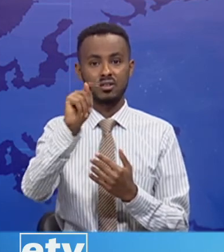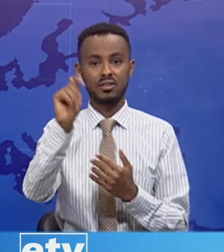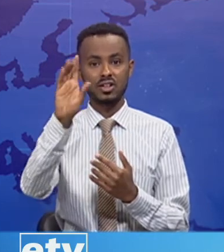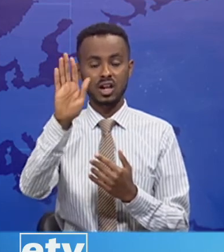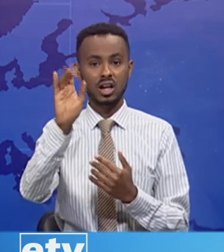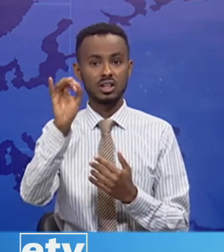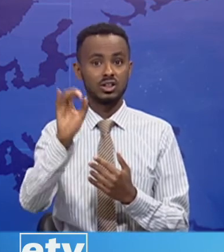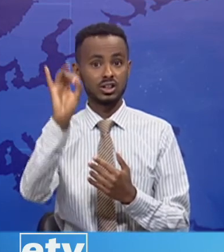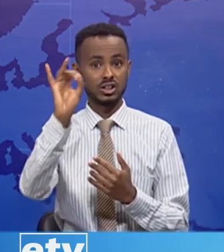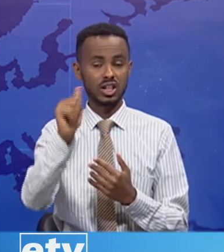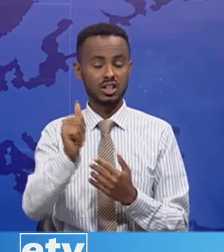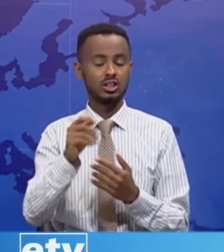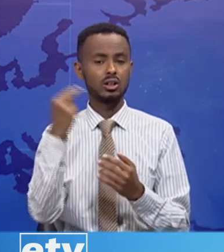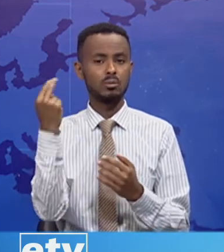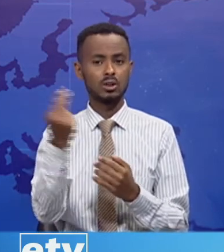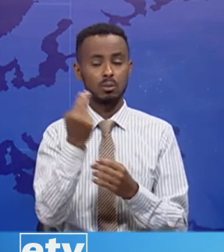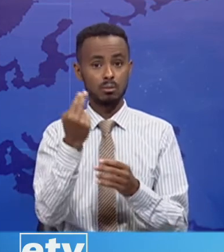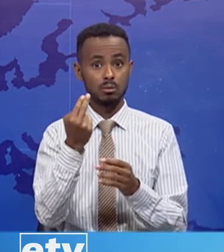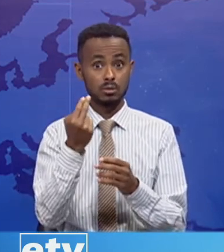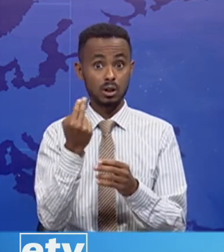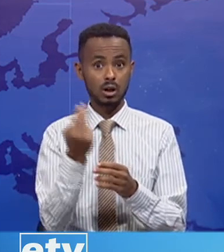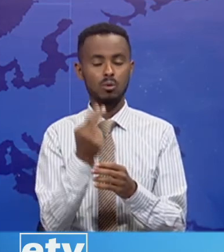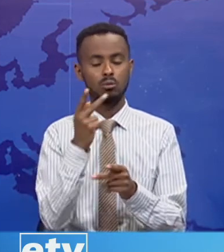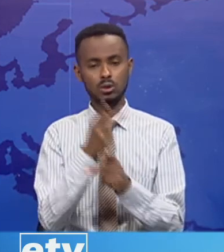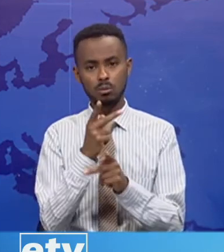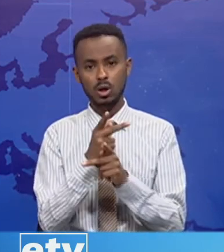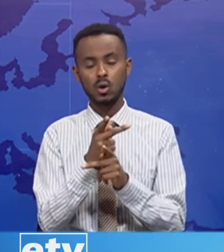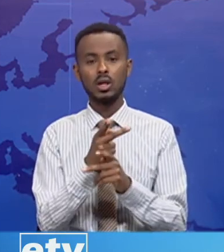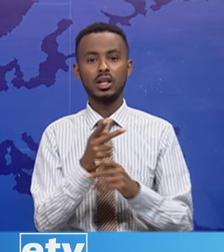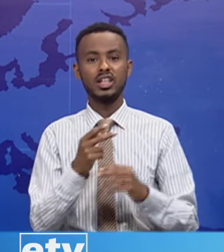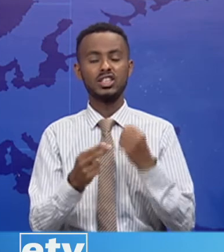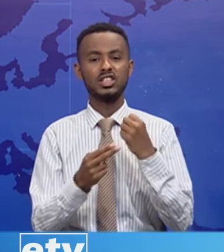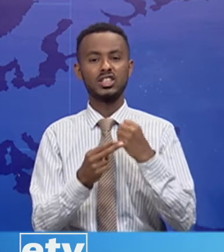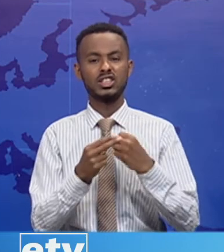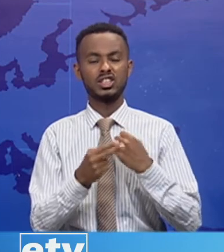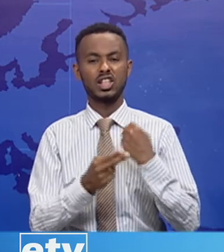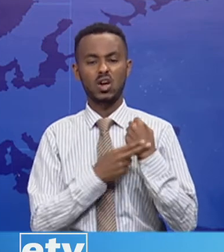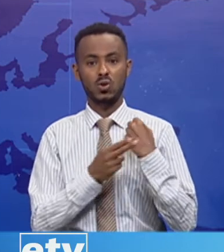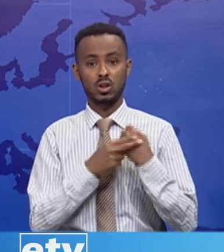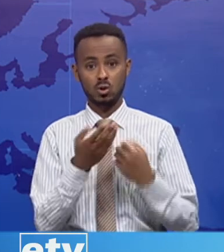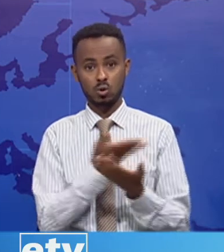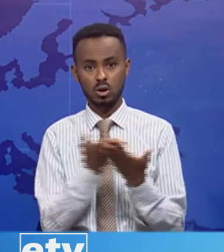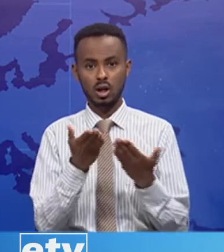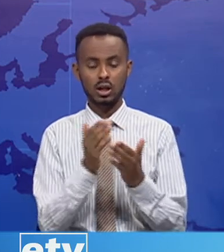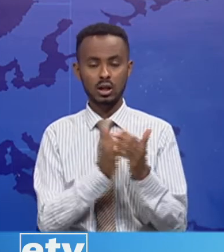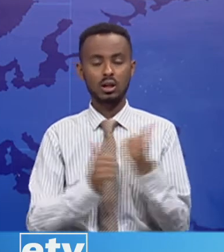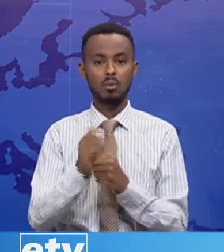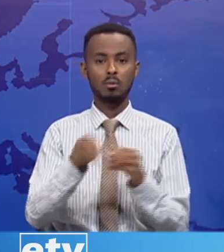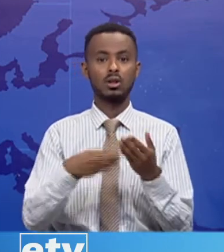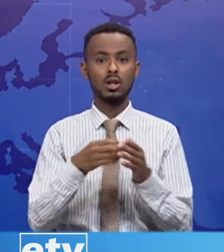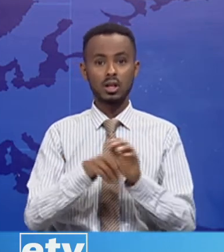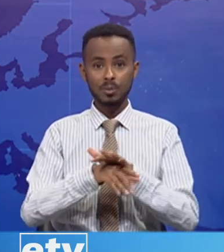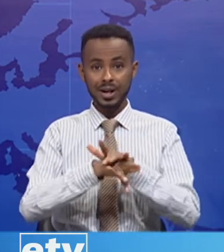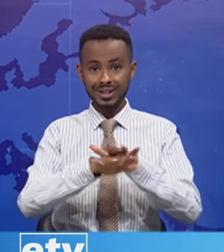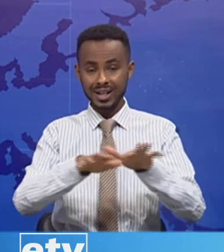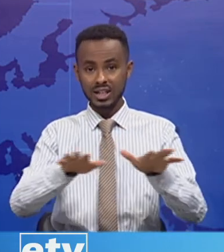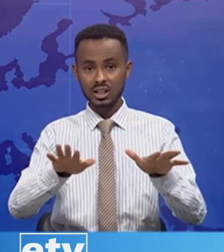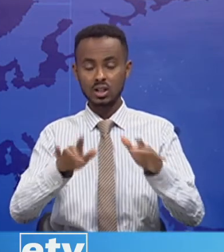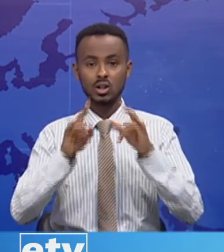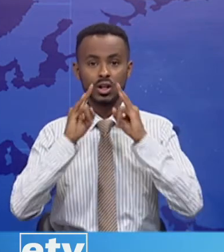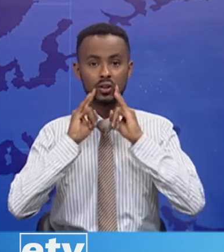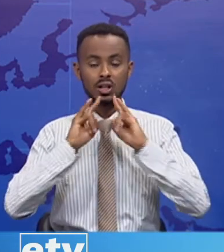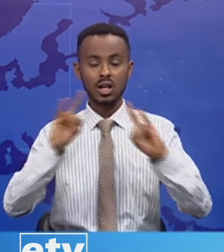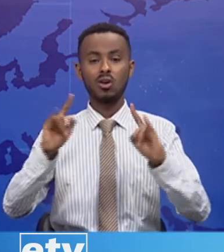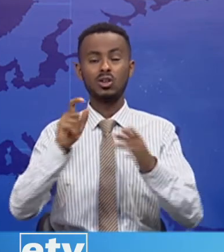የምንጠብቀው የሴኩሪቲ ጉዳይ ቅድሚያ የሚሰጠው ነው። የምናሰራጫቸው